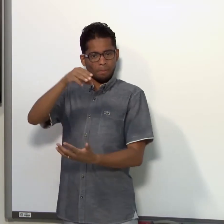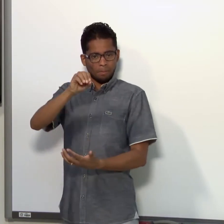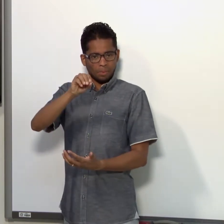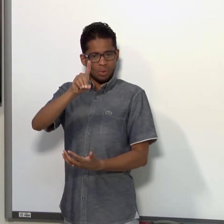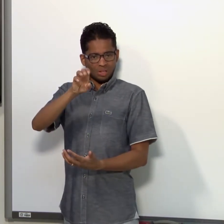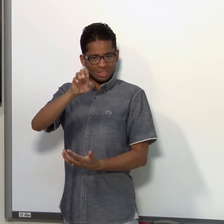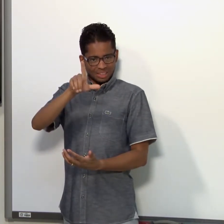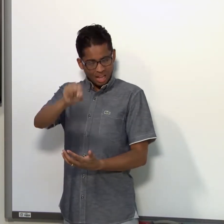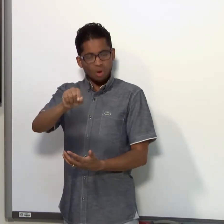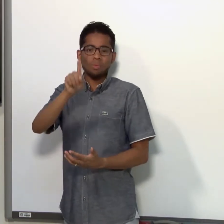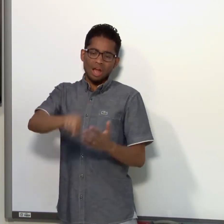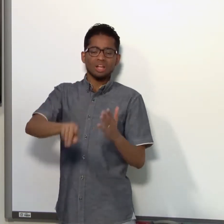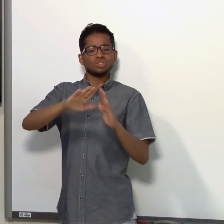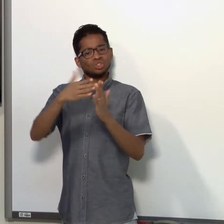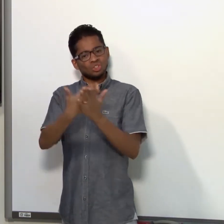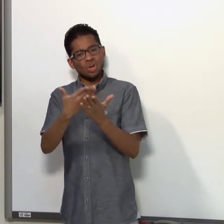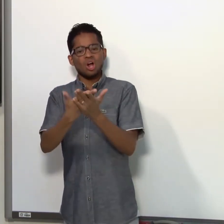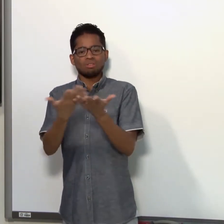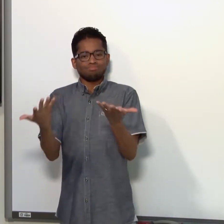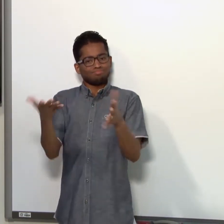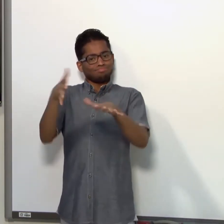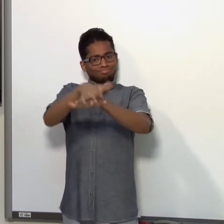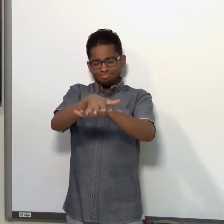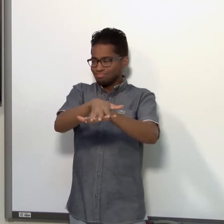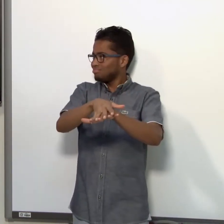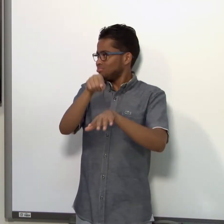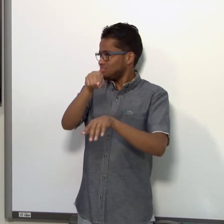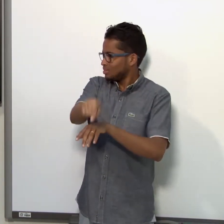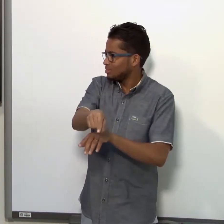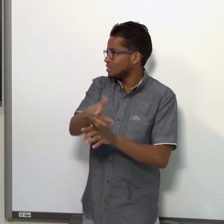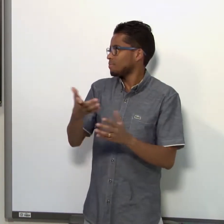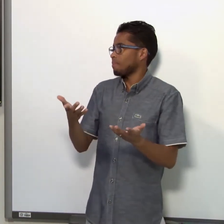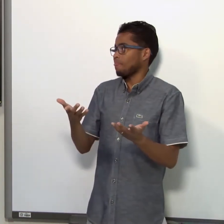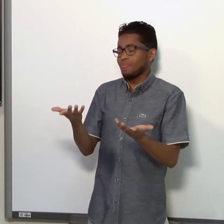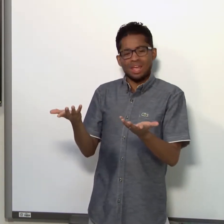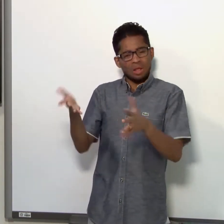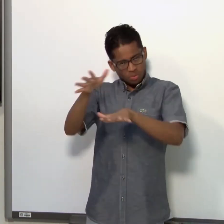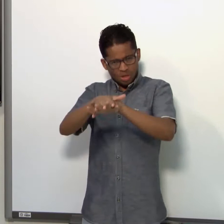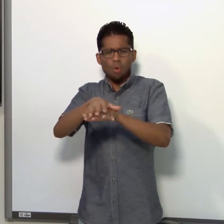Temos o terceiro modelo, que é a escola inclusiva.